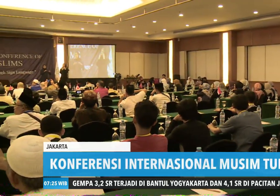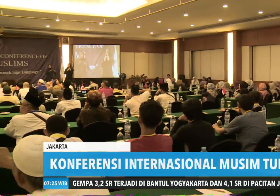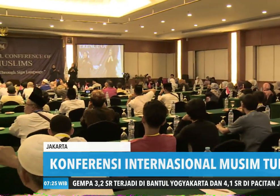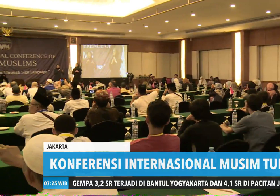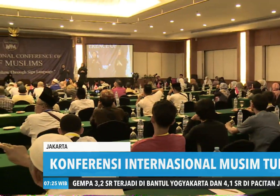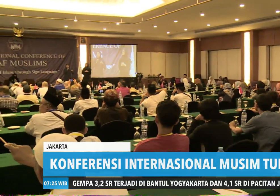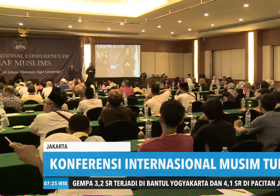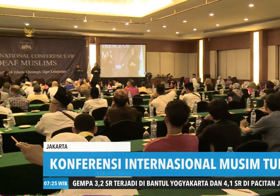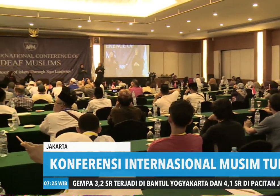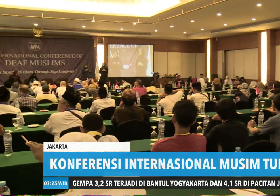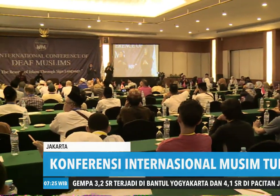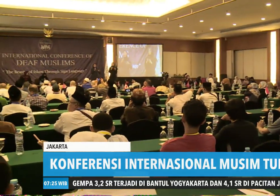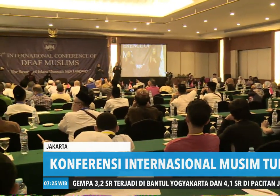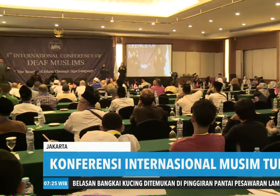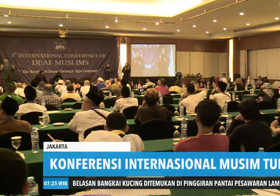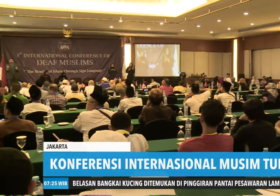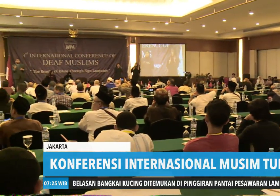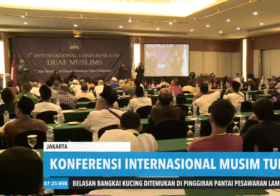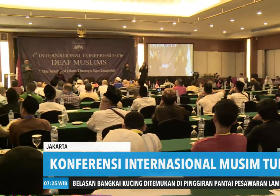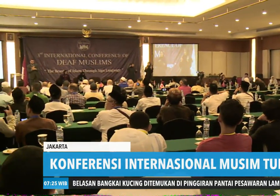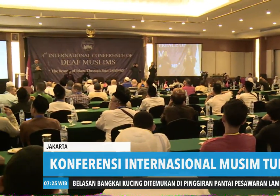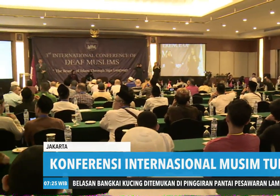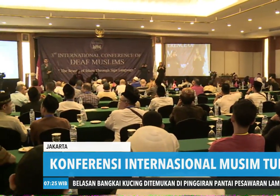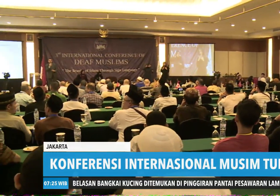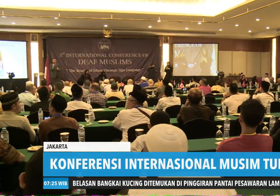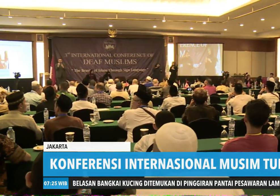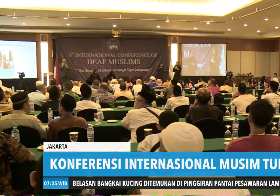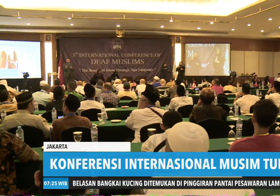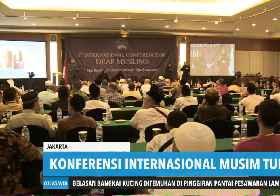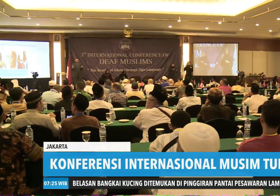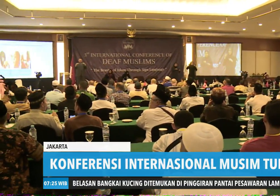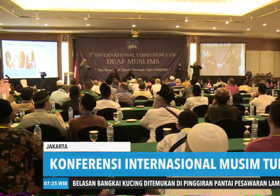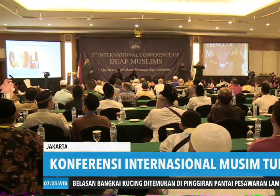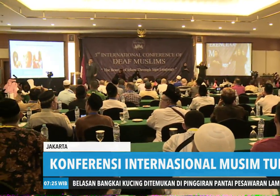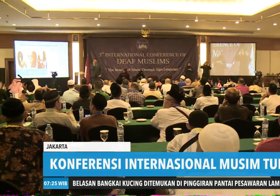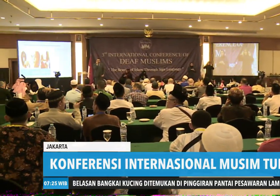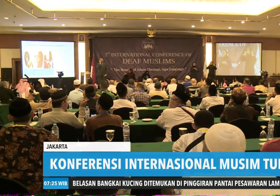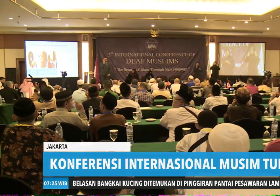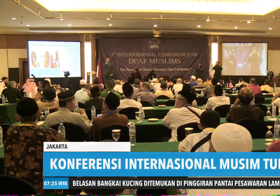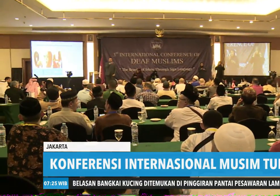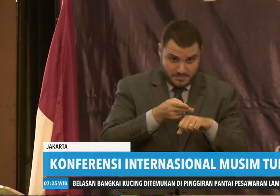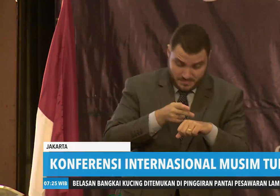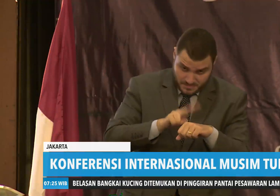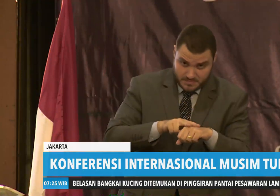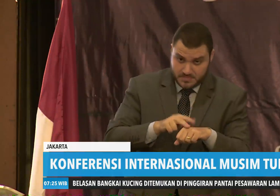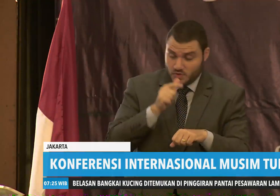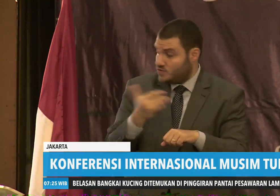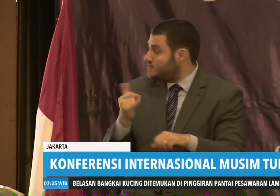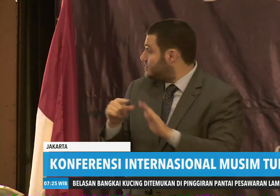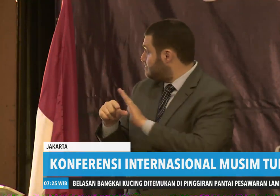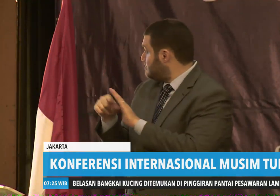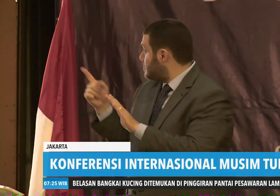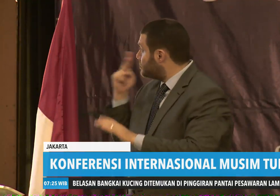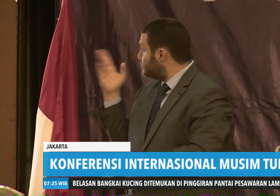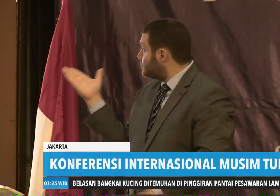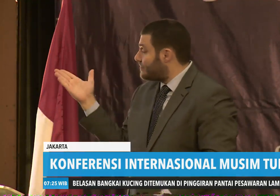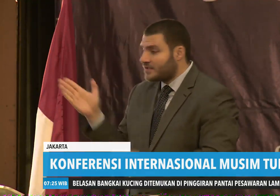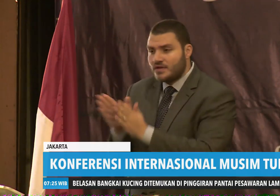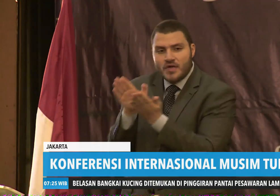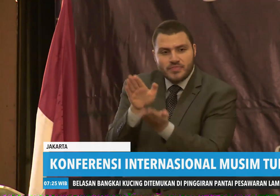Sampai jumpa. Indonesia menjadi tuan rumah pelaksanaan Konferensi Internasional Muslim Tuli ketiga. Sesuai dengan tema The Beauty